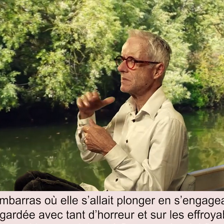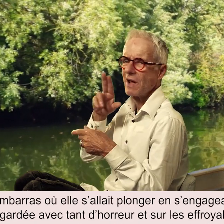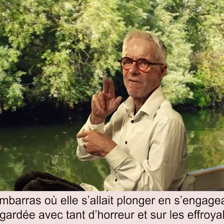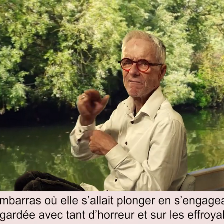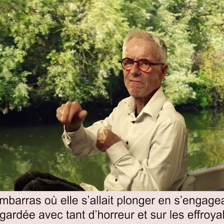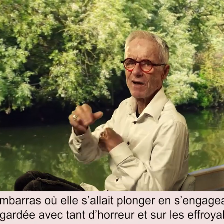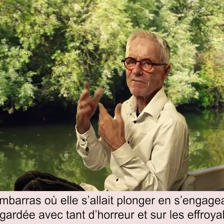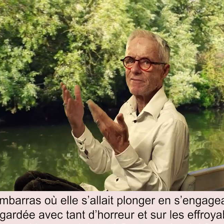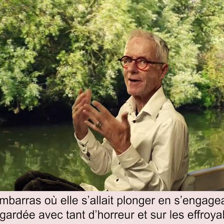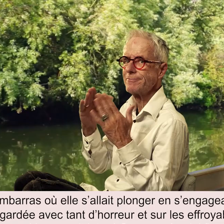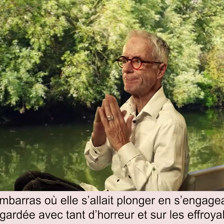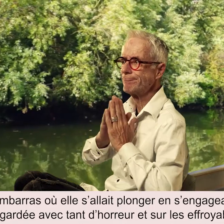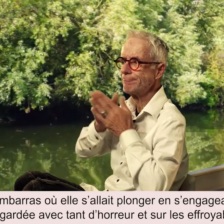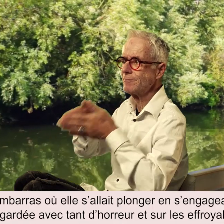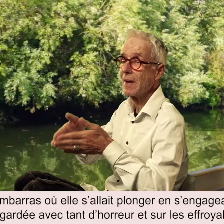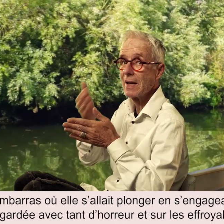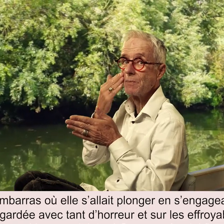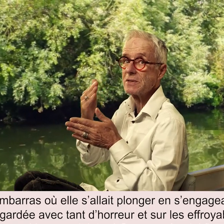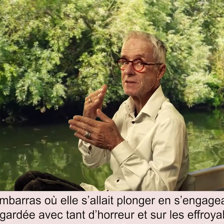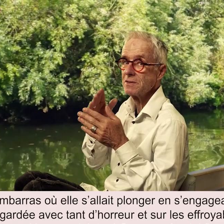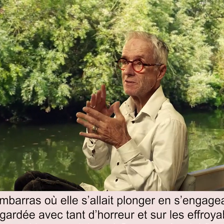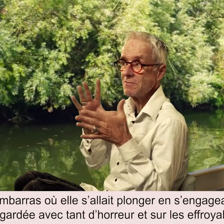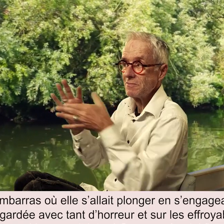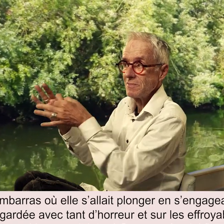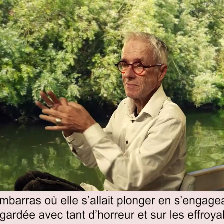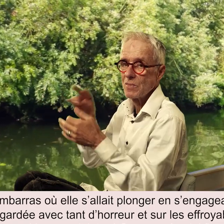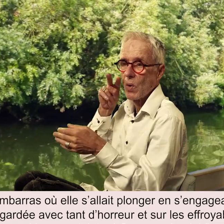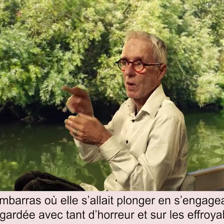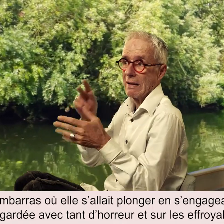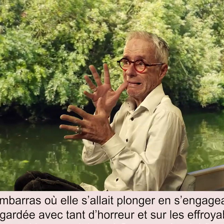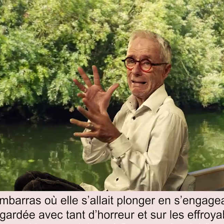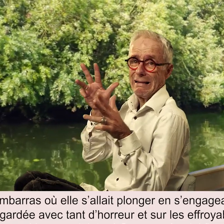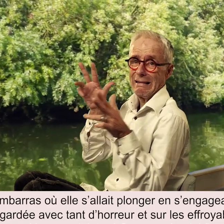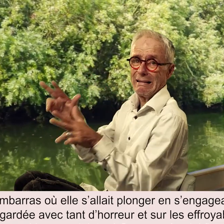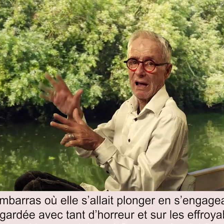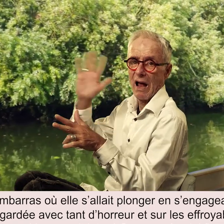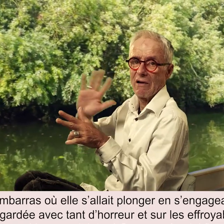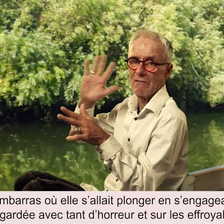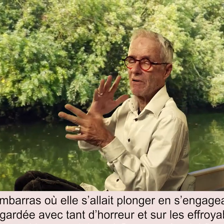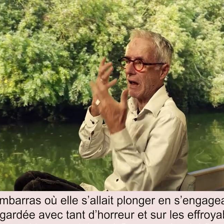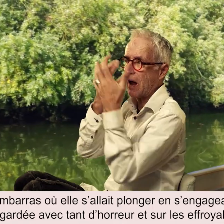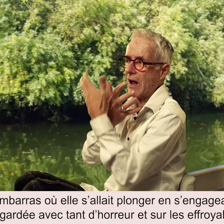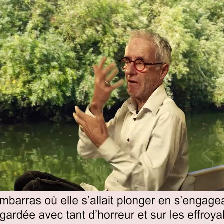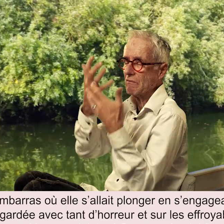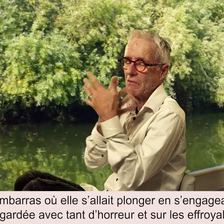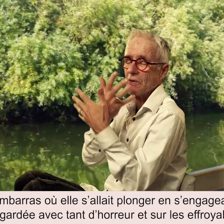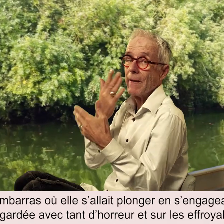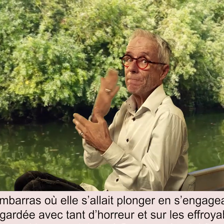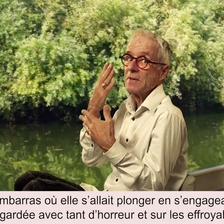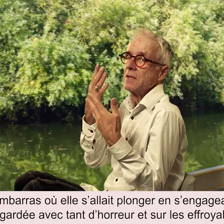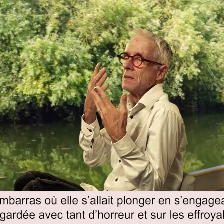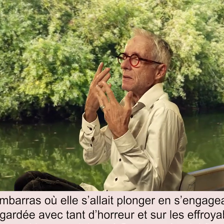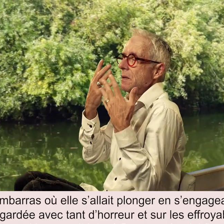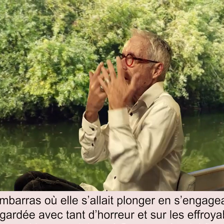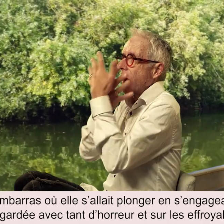plonger en s'engageant dans une chose qu'elle avait regardée avec tant d'horreur et sur les effroyables malheurs où la jalousie de